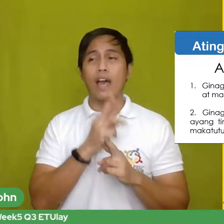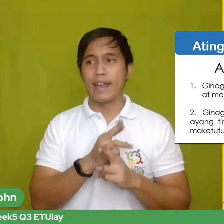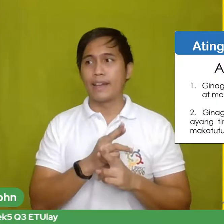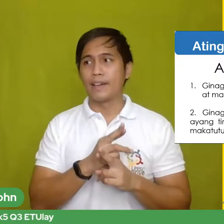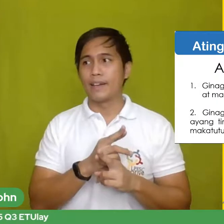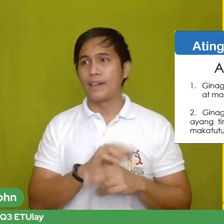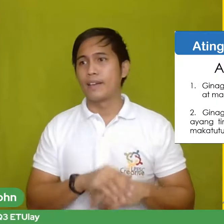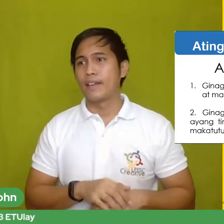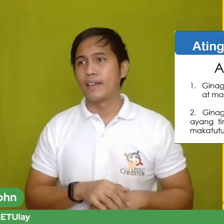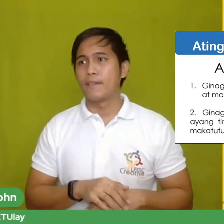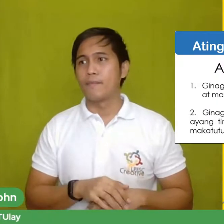makalotohanan.